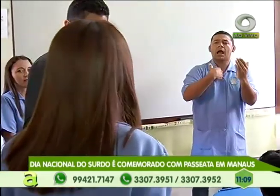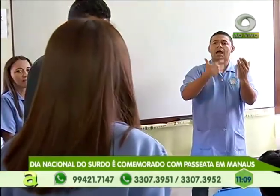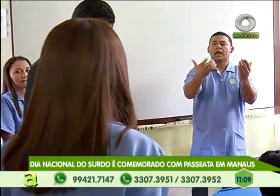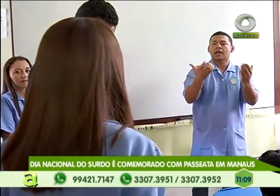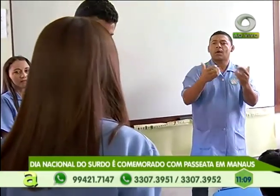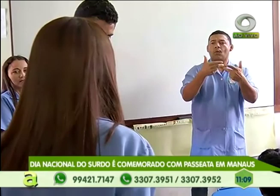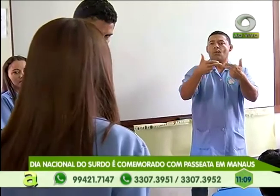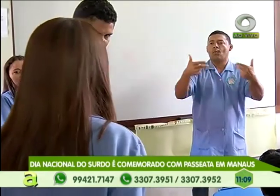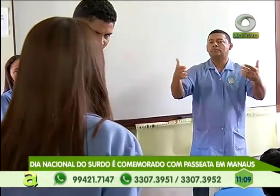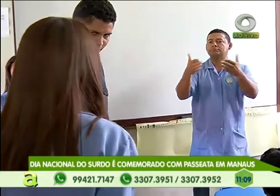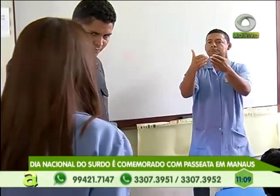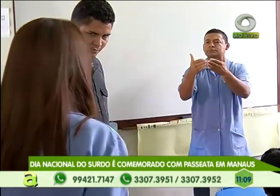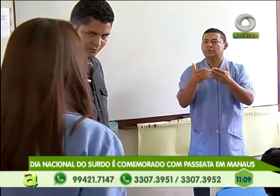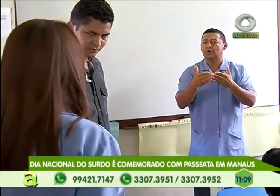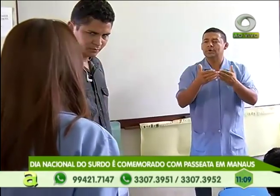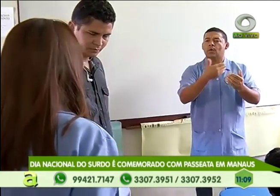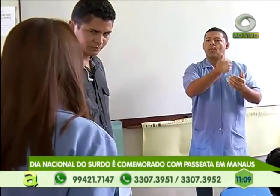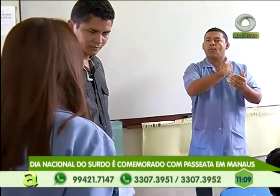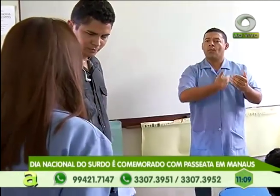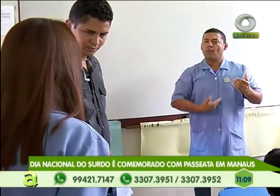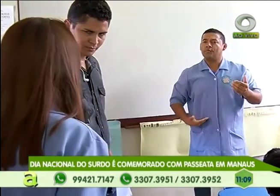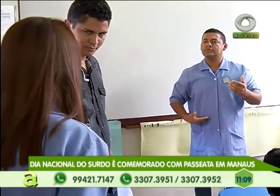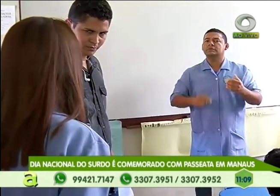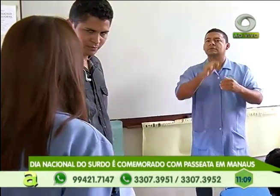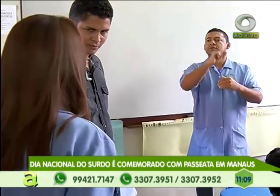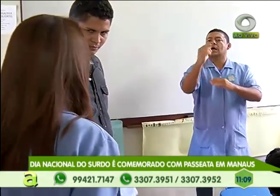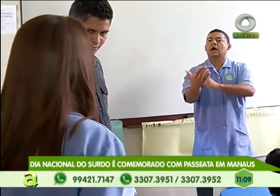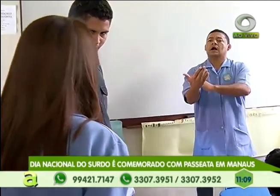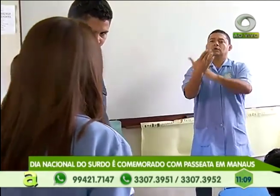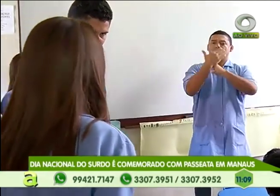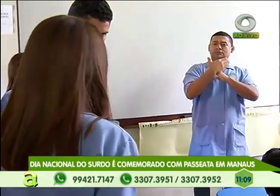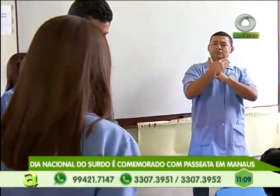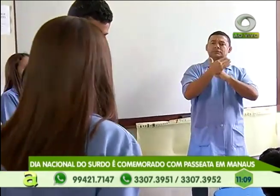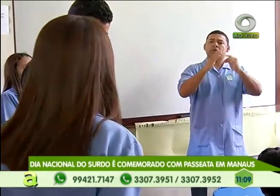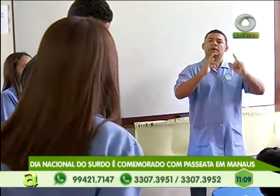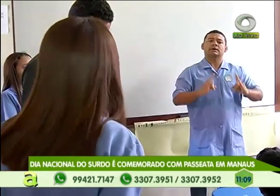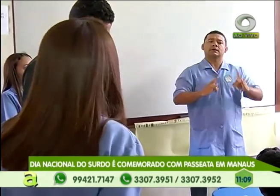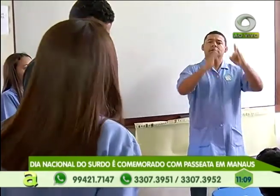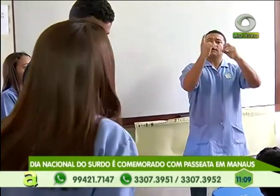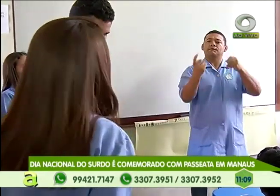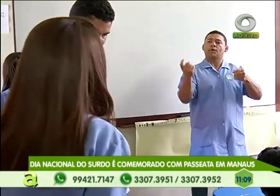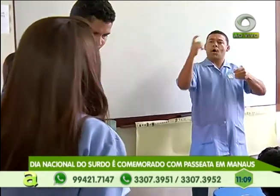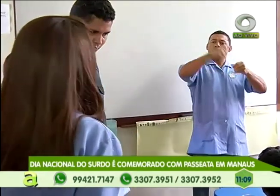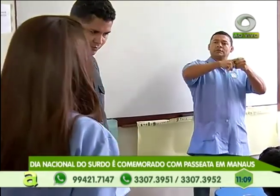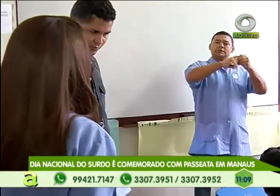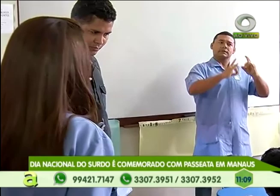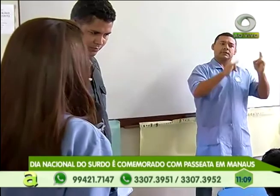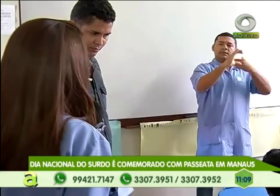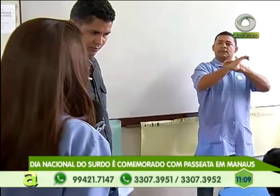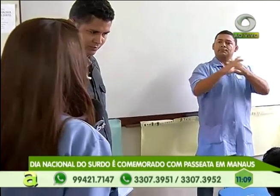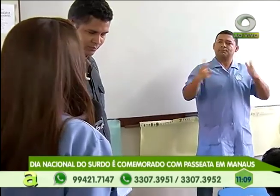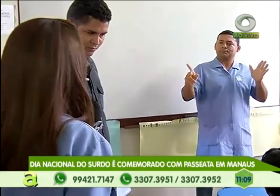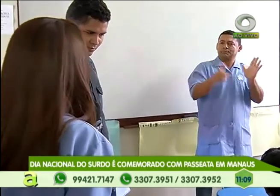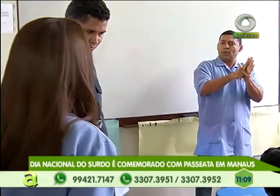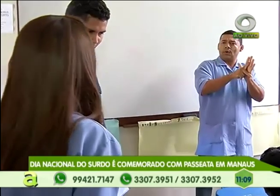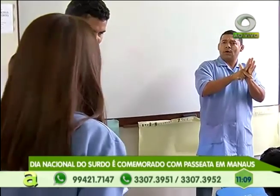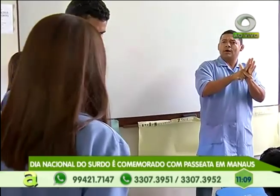agradecer a parceria de todos e pedir que o governo possa olhar com um olhar especial para a nossa